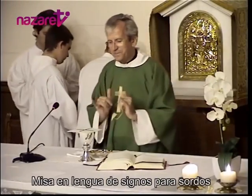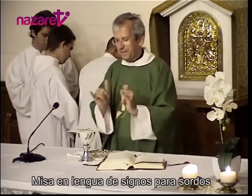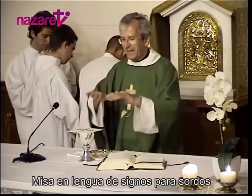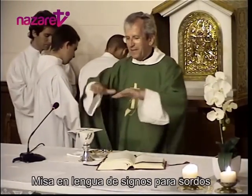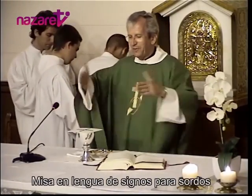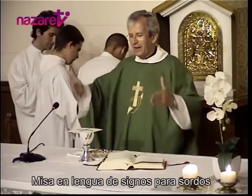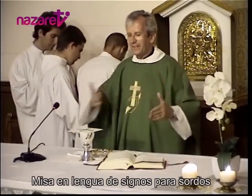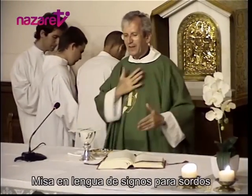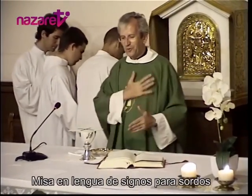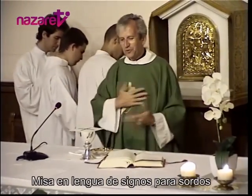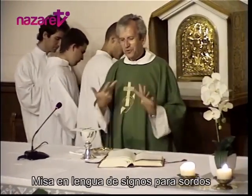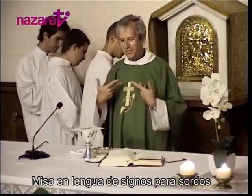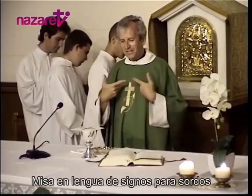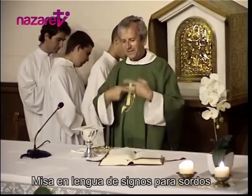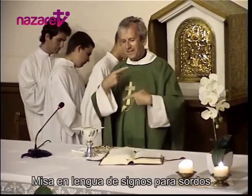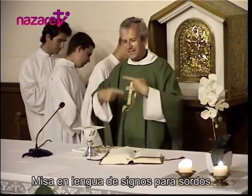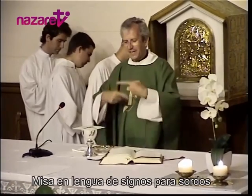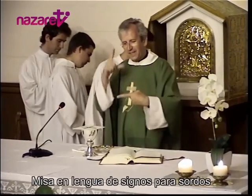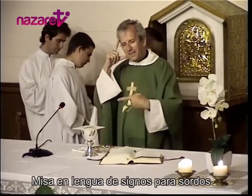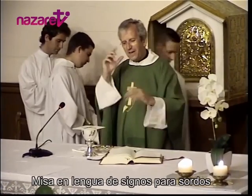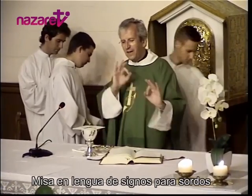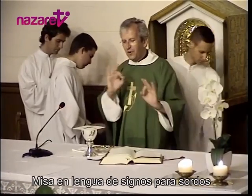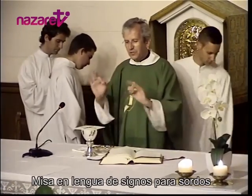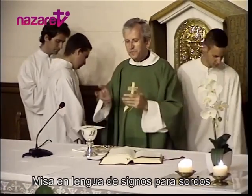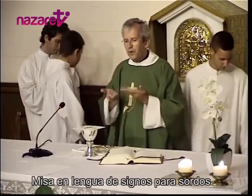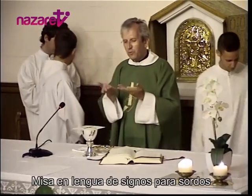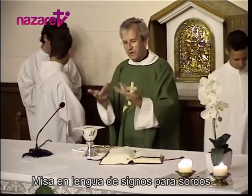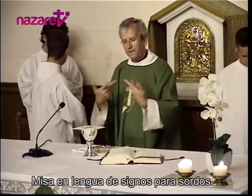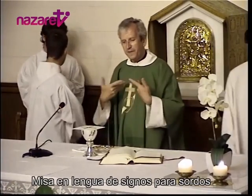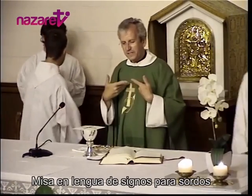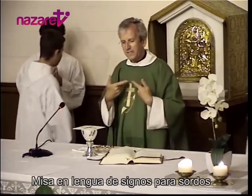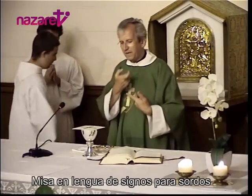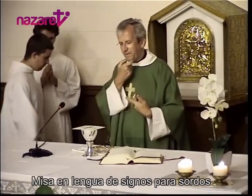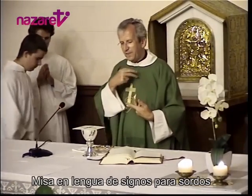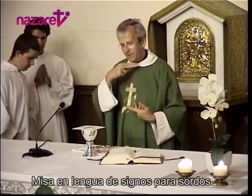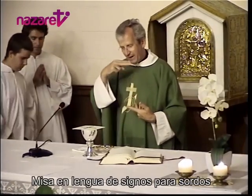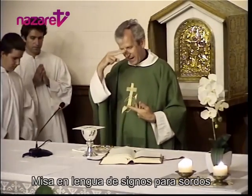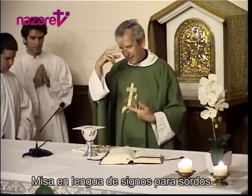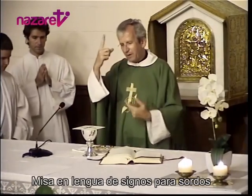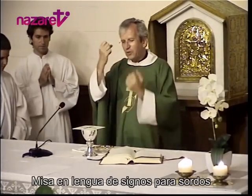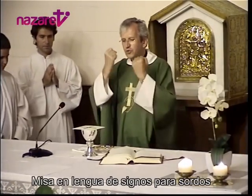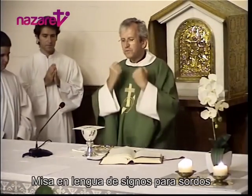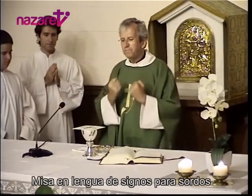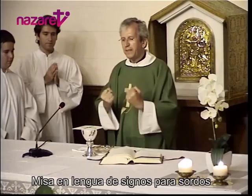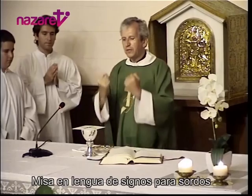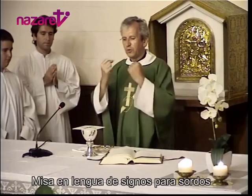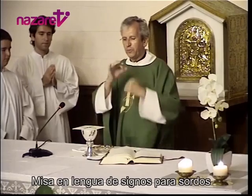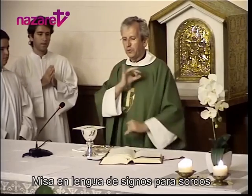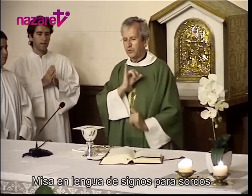para que, llevando al altar los gozos y las fatigas de cada día, nos dispongamos a ofrecer este sacrificio agradable a Dios, Padre Todopoderoso.